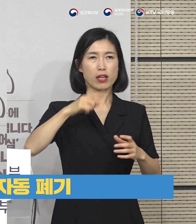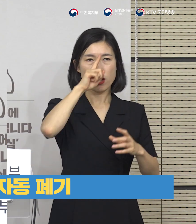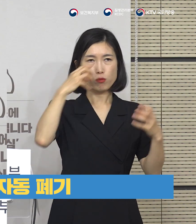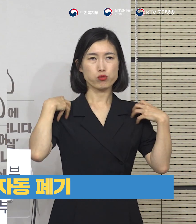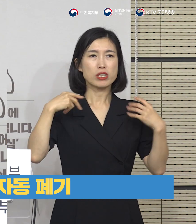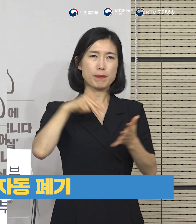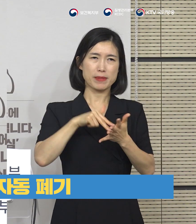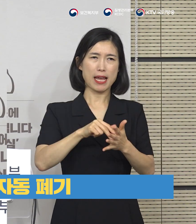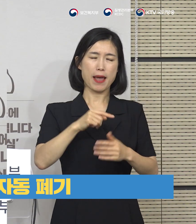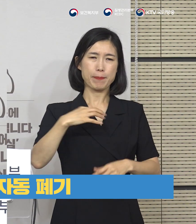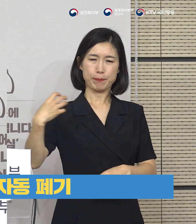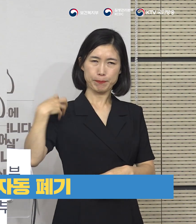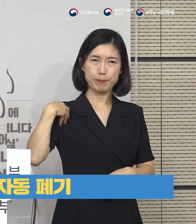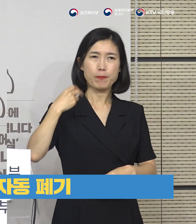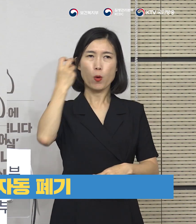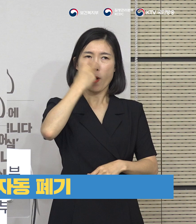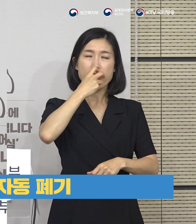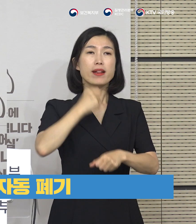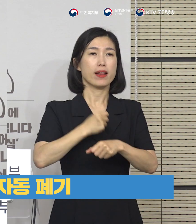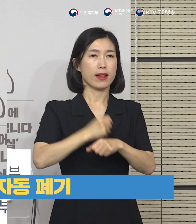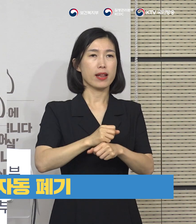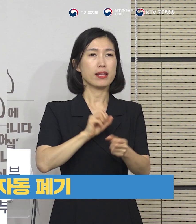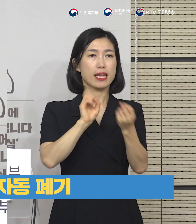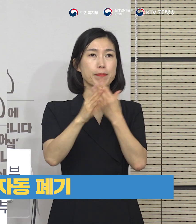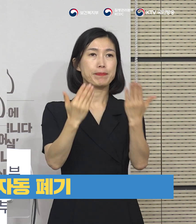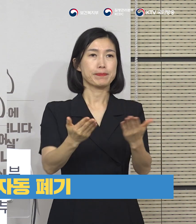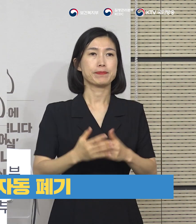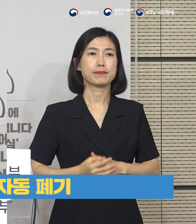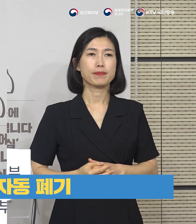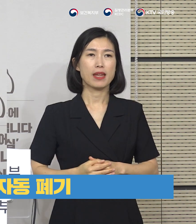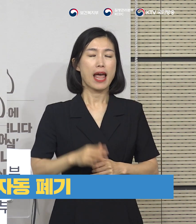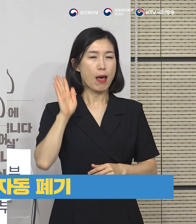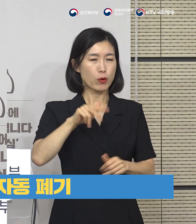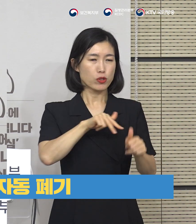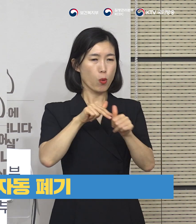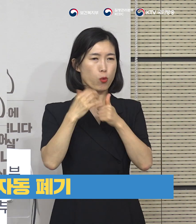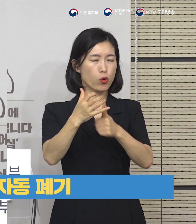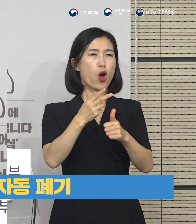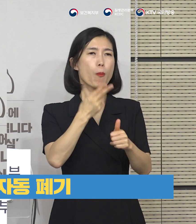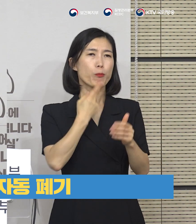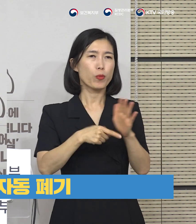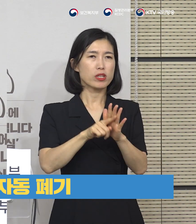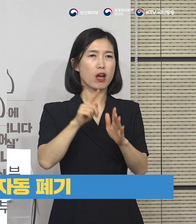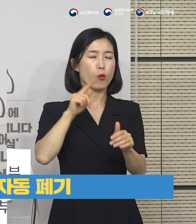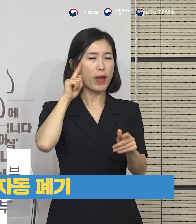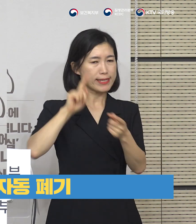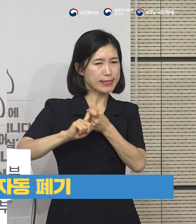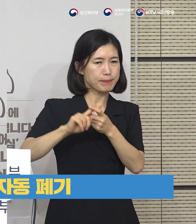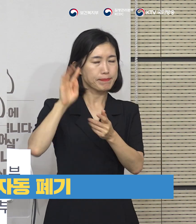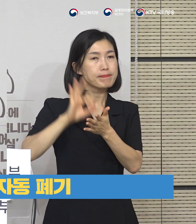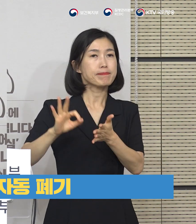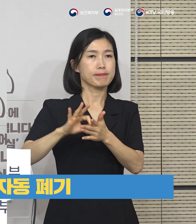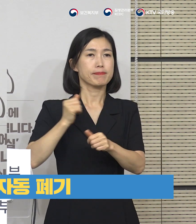국가가 책임지고 이러한 부분을 관리하도록 적극적으로 저희들도 관심을 가지고 또 그리고